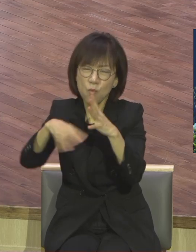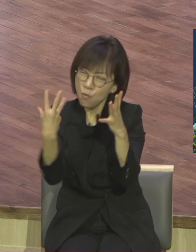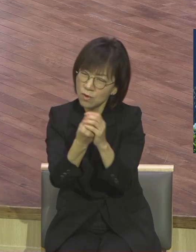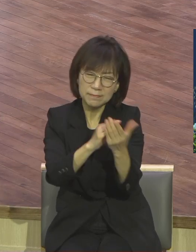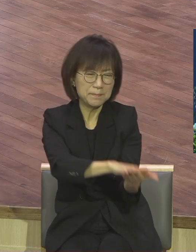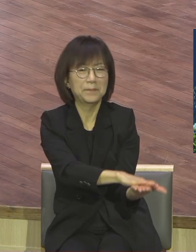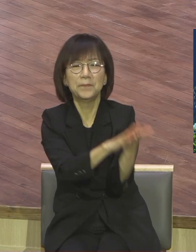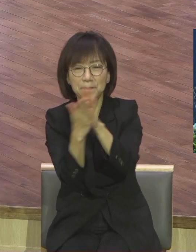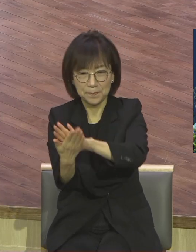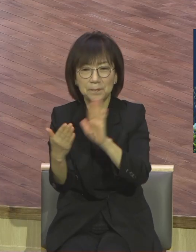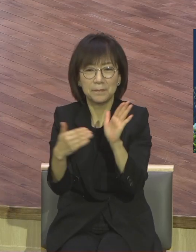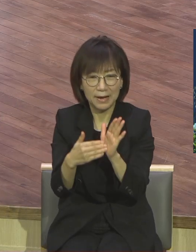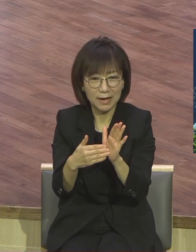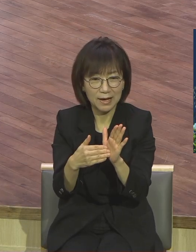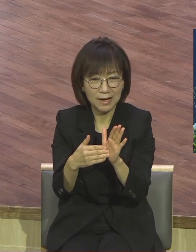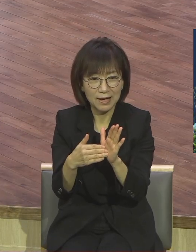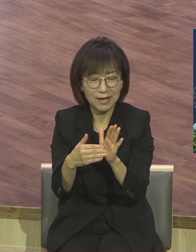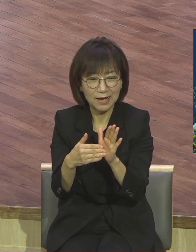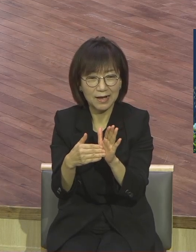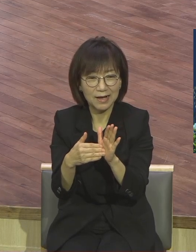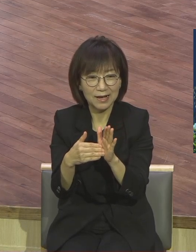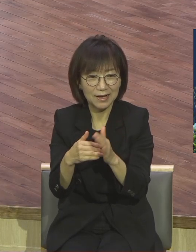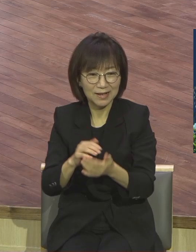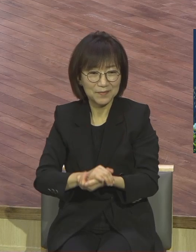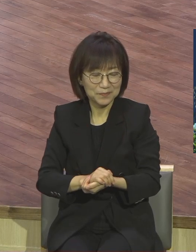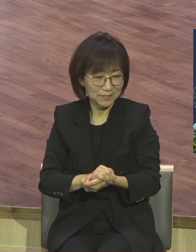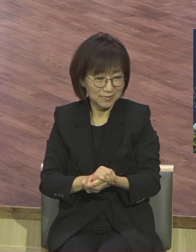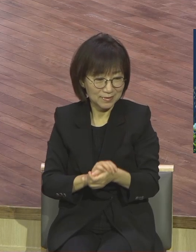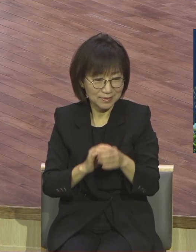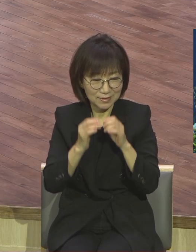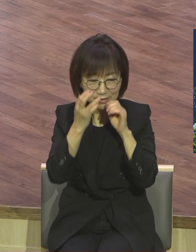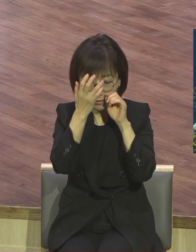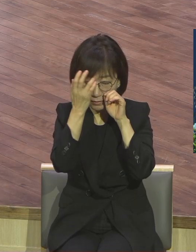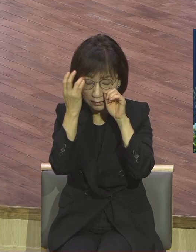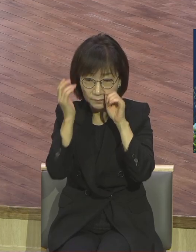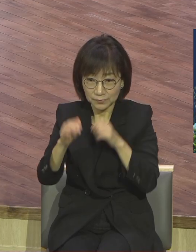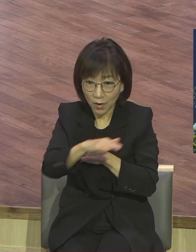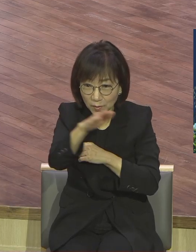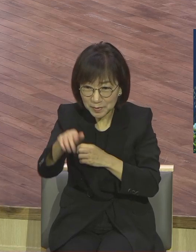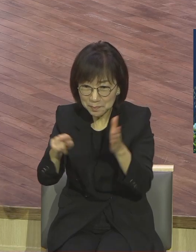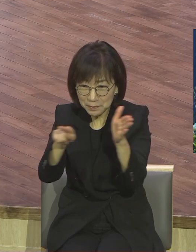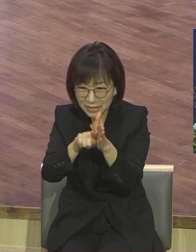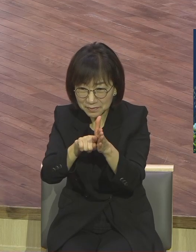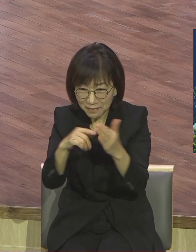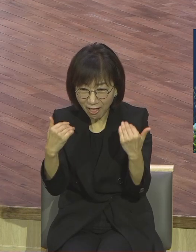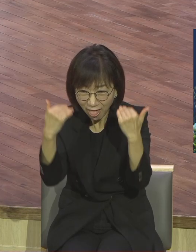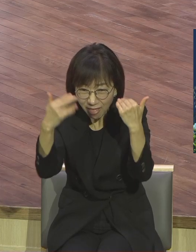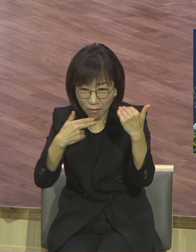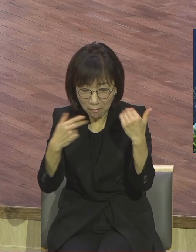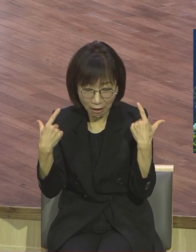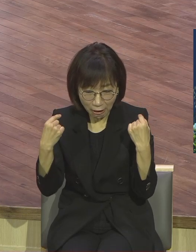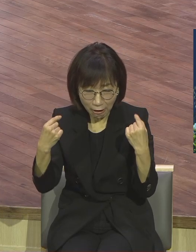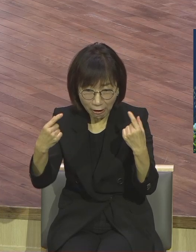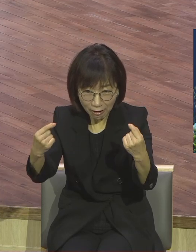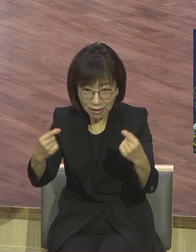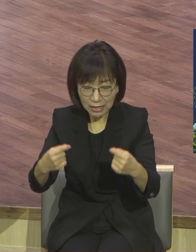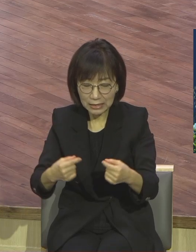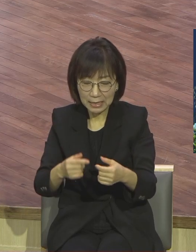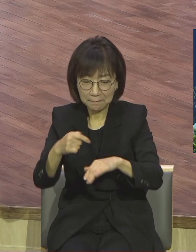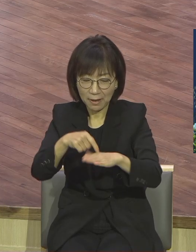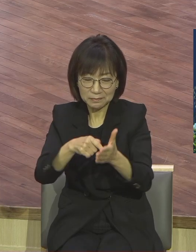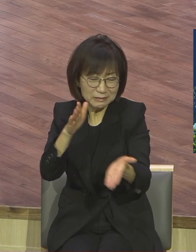변화가 왔어요. 사람들이 왜 변화가 안 되느냐? 왜 믿음이 안 자라느냐? 왜 가슴이 뜨겁지